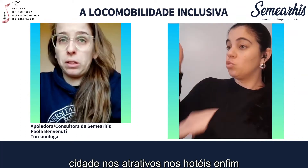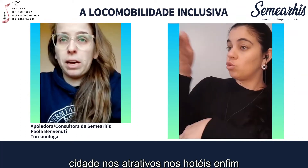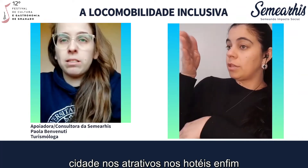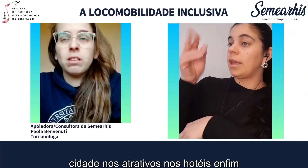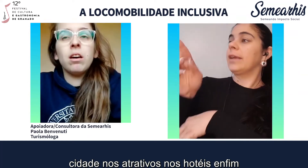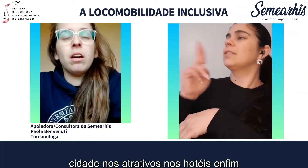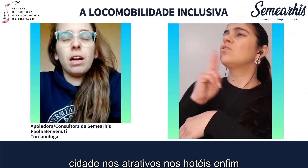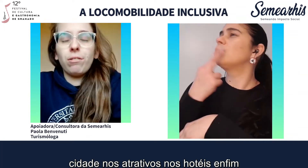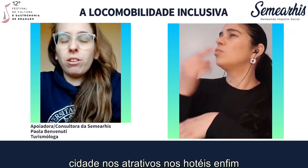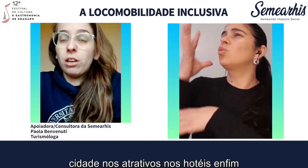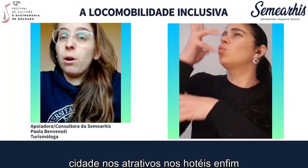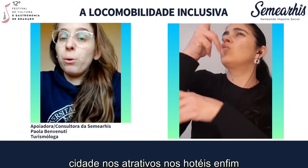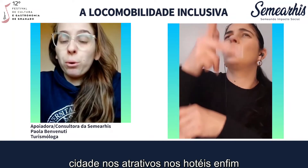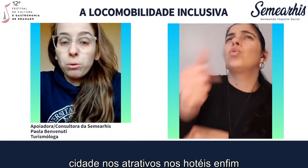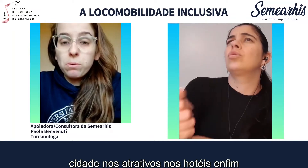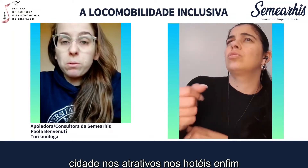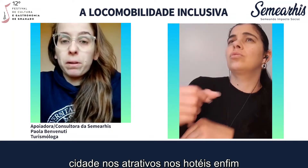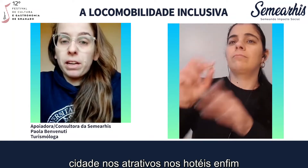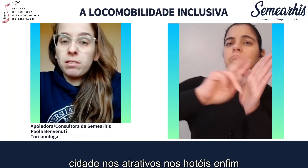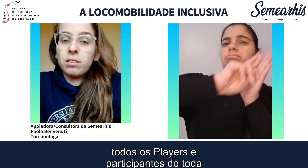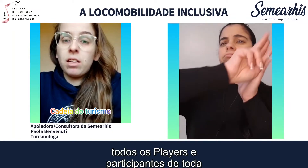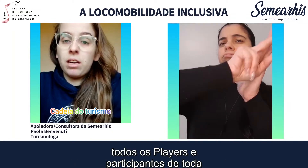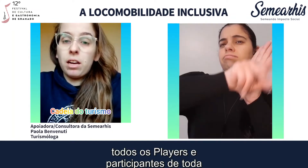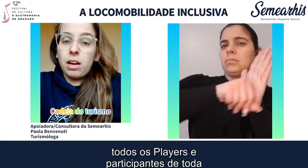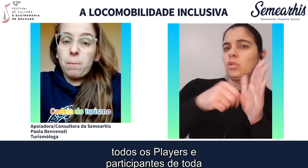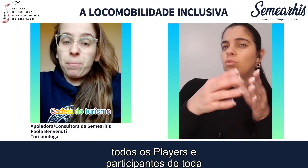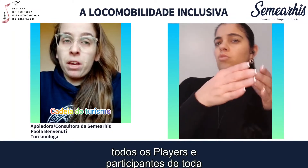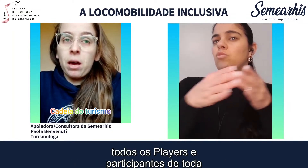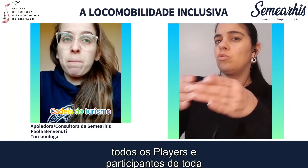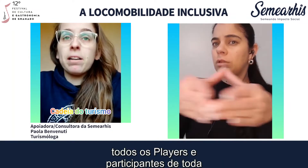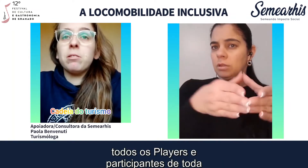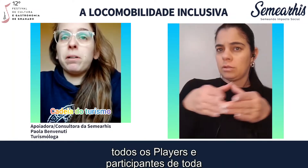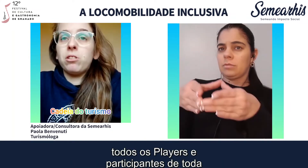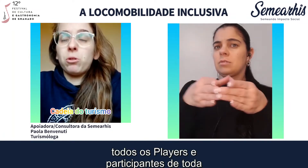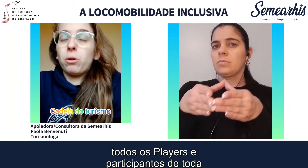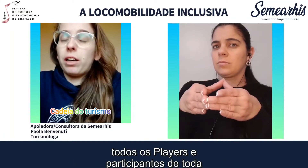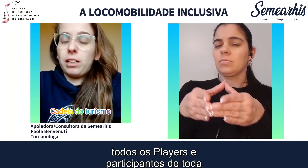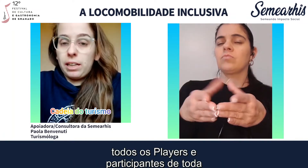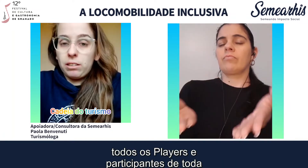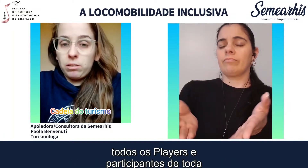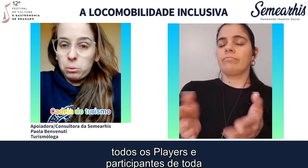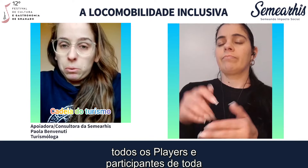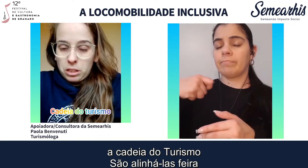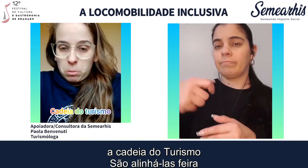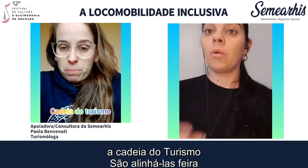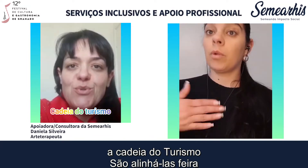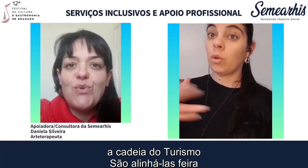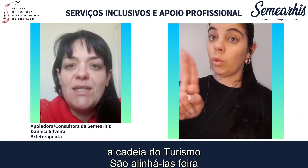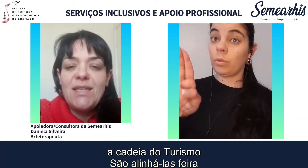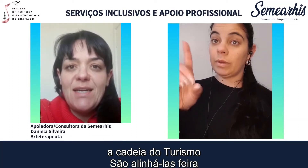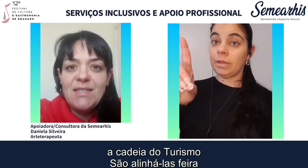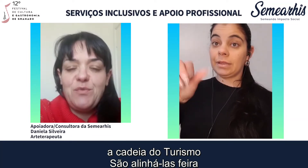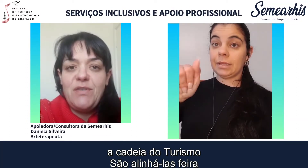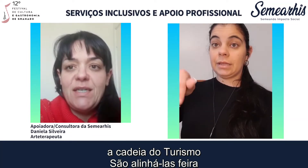nos hotéis, enfim, todos os players e participantes de toda a cadeia do turismo. Eu sou